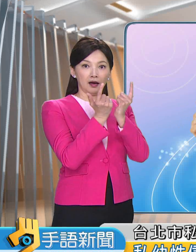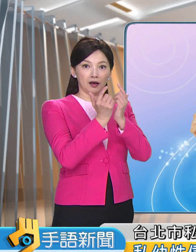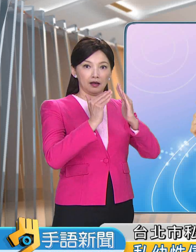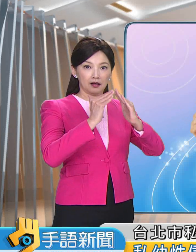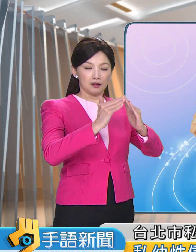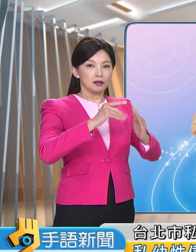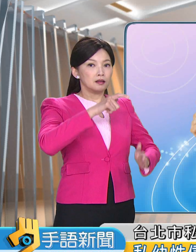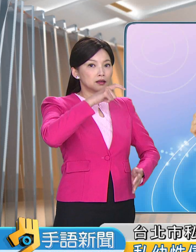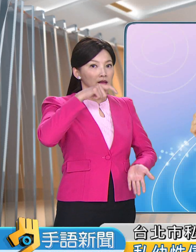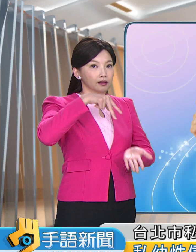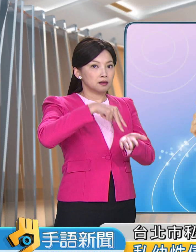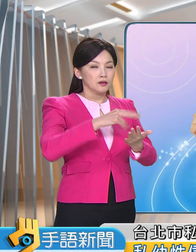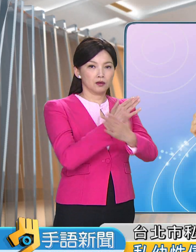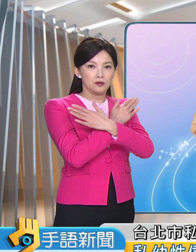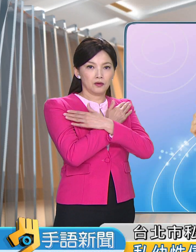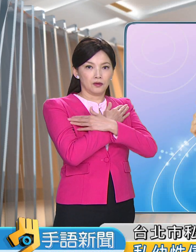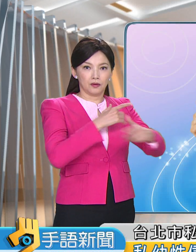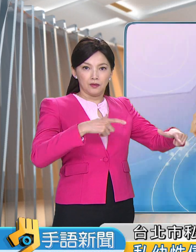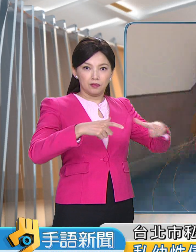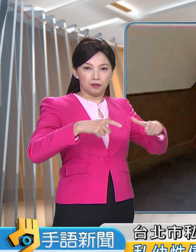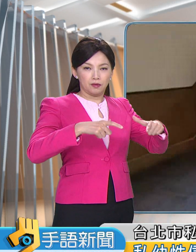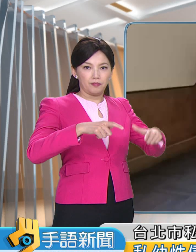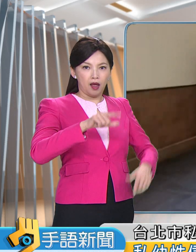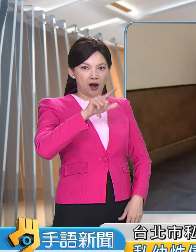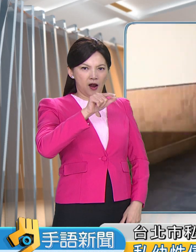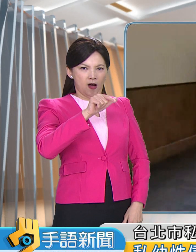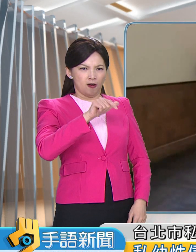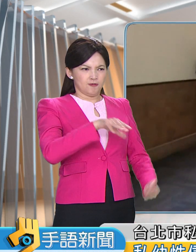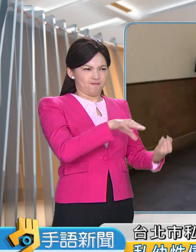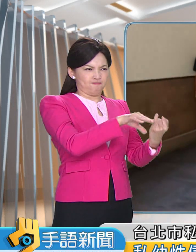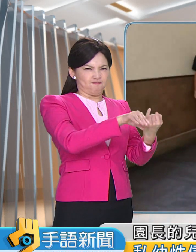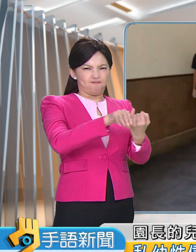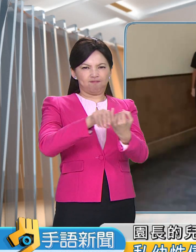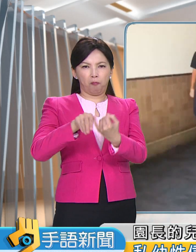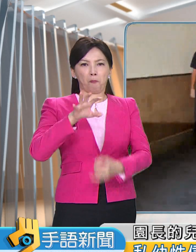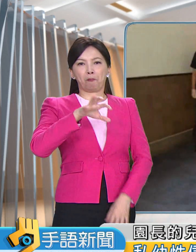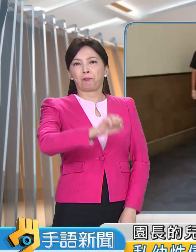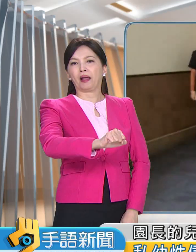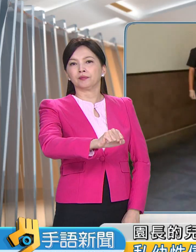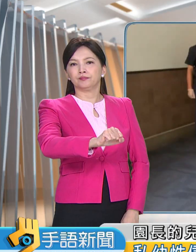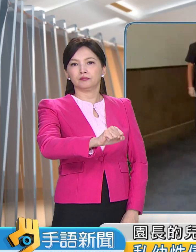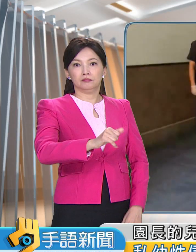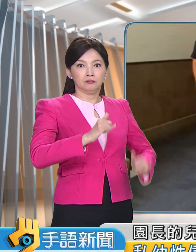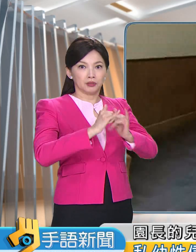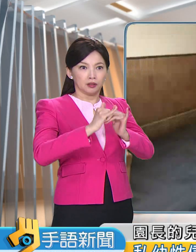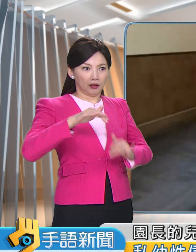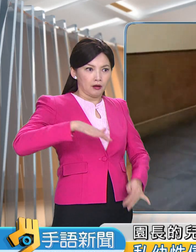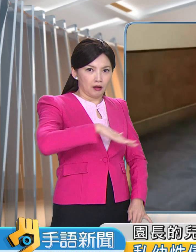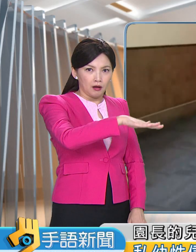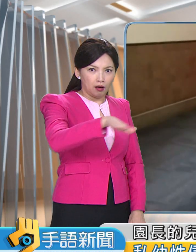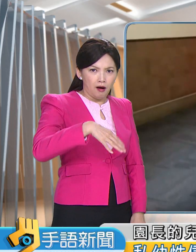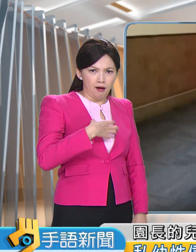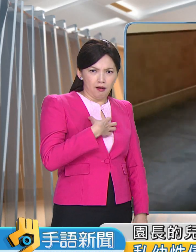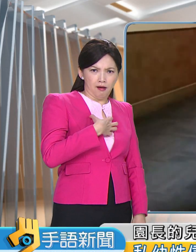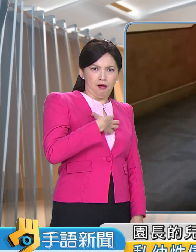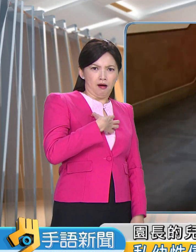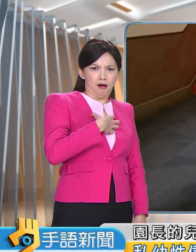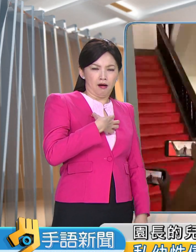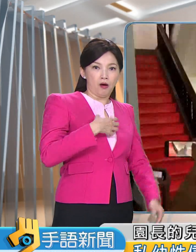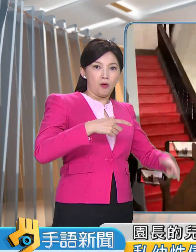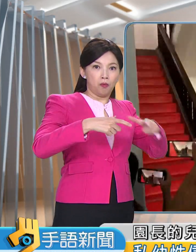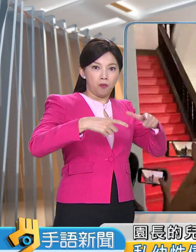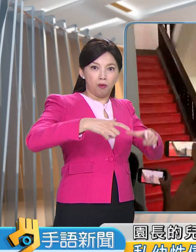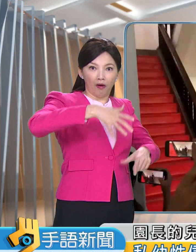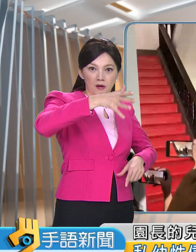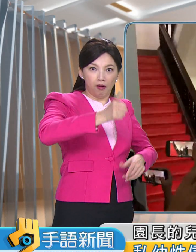台北市私幼性侵案 震惊社会园长的儿子毛俊生先